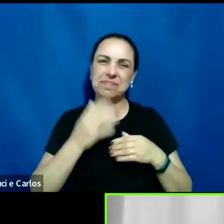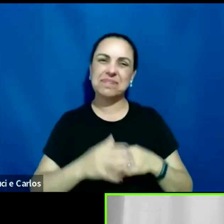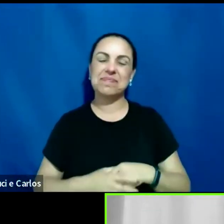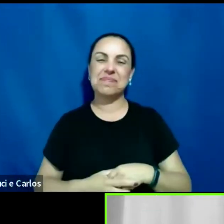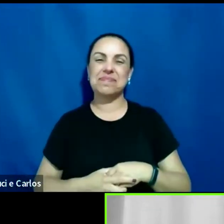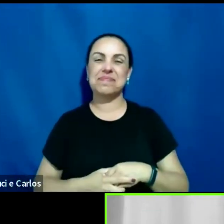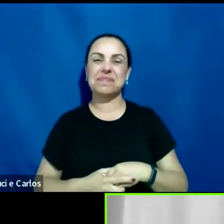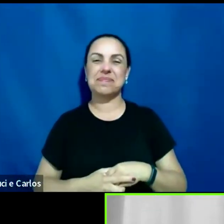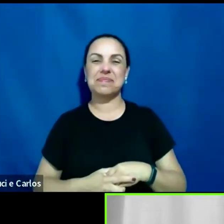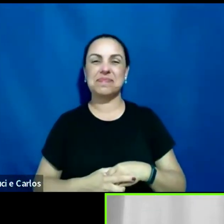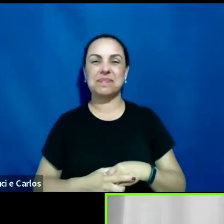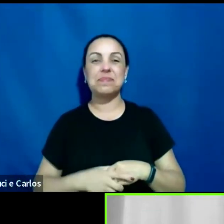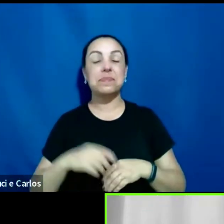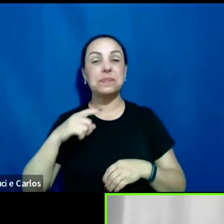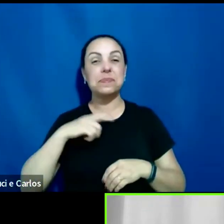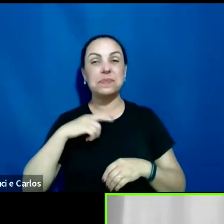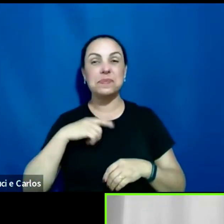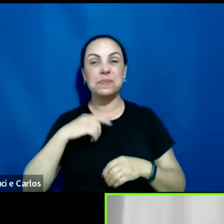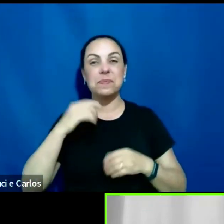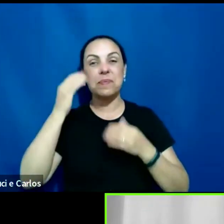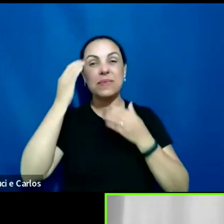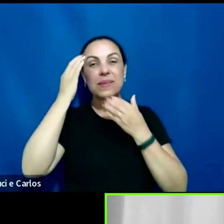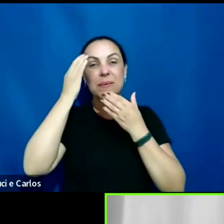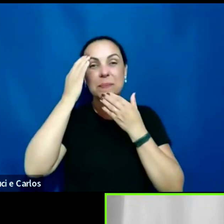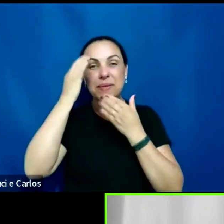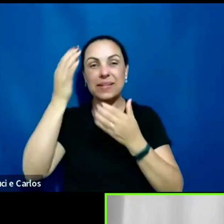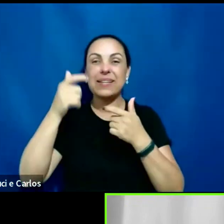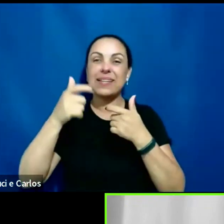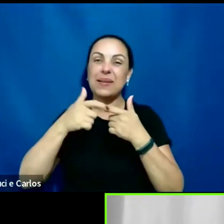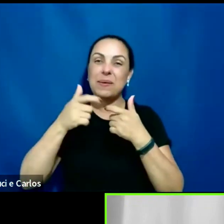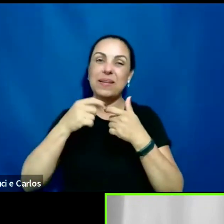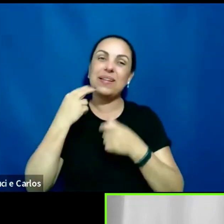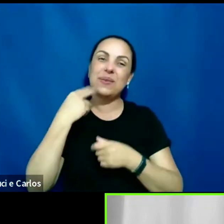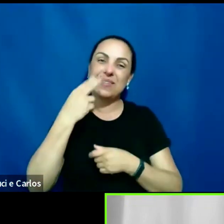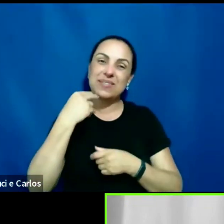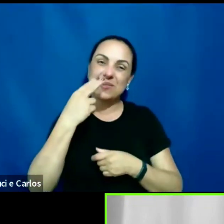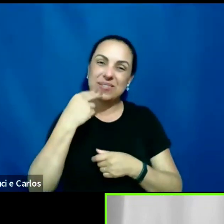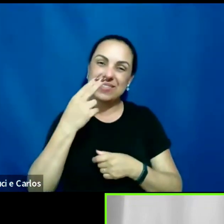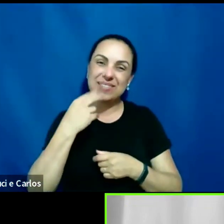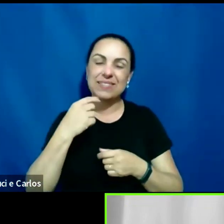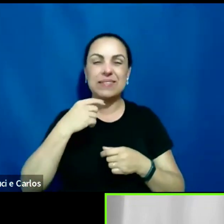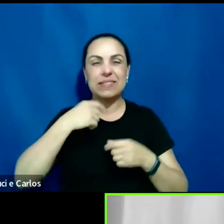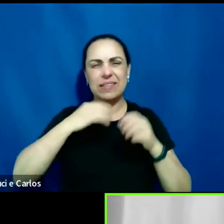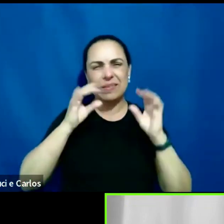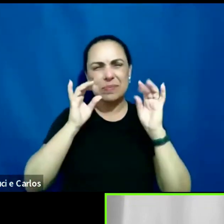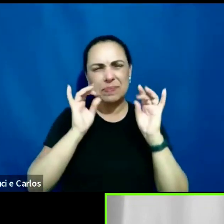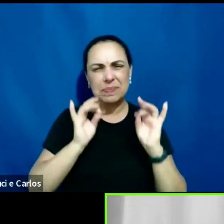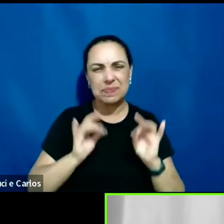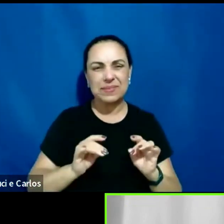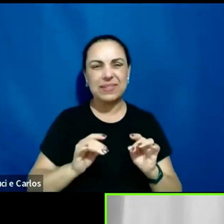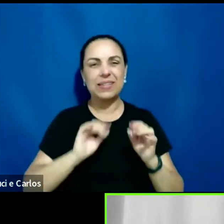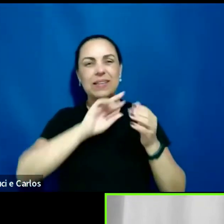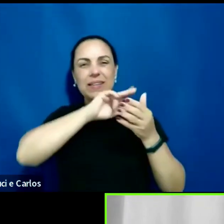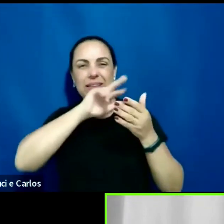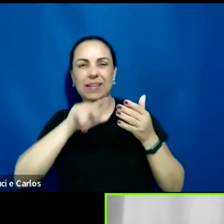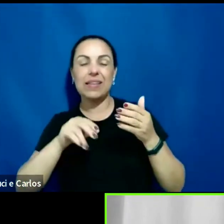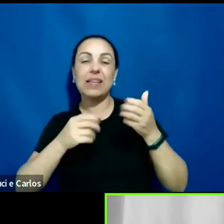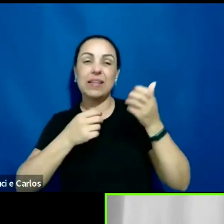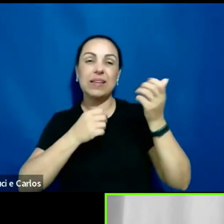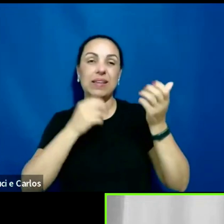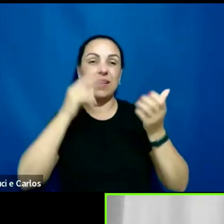aqui, eu vou compartilhar. Muito obrigada, viu, Sunaik? Eu vou continuar aqui compartilhando mais alguns